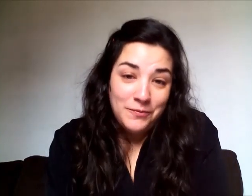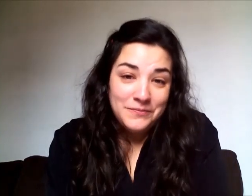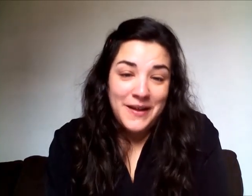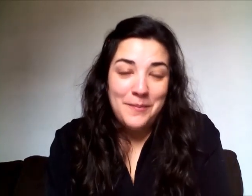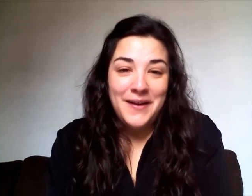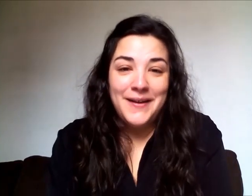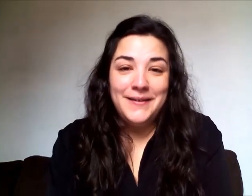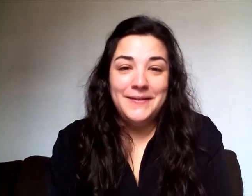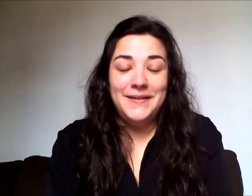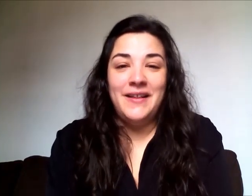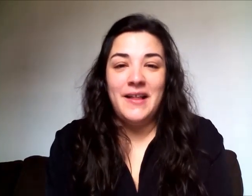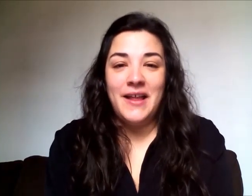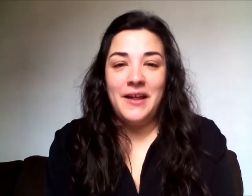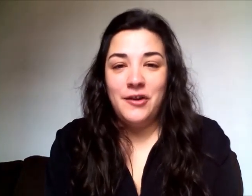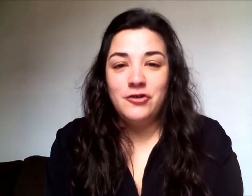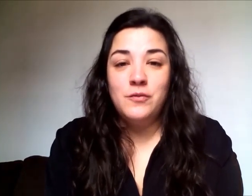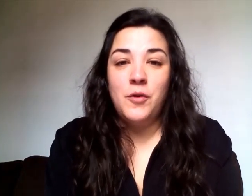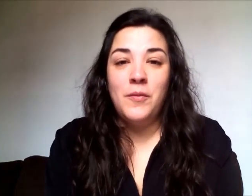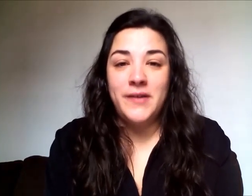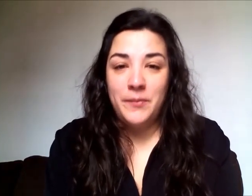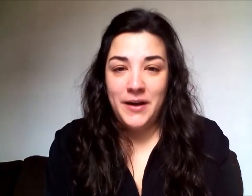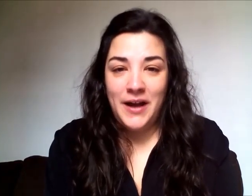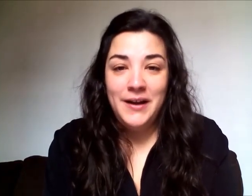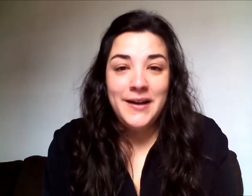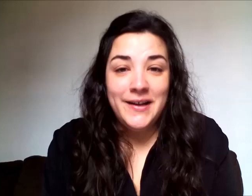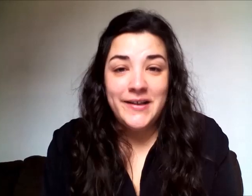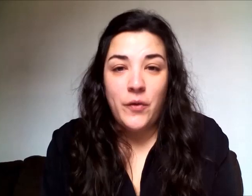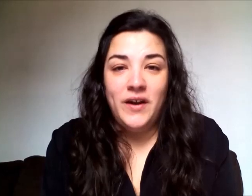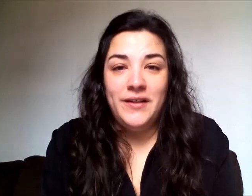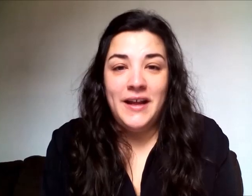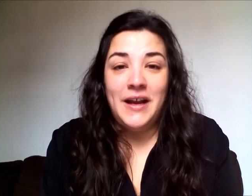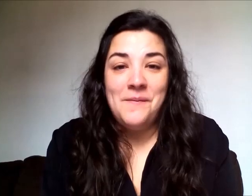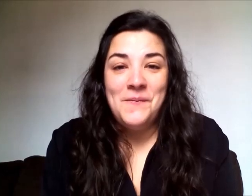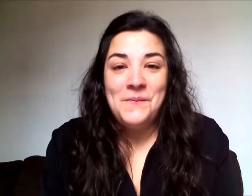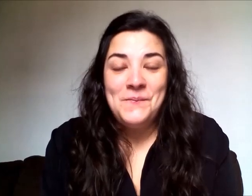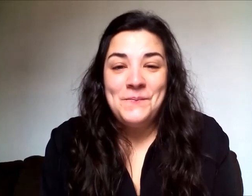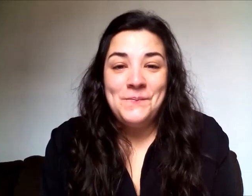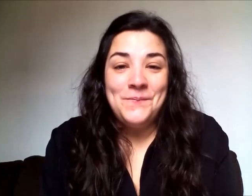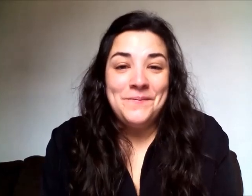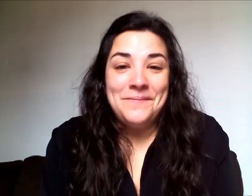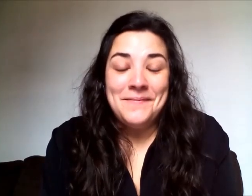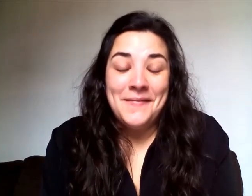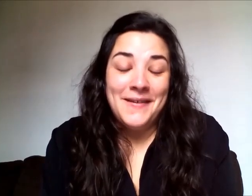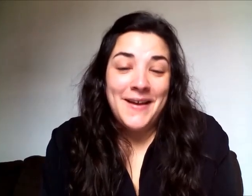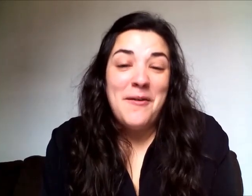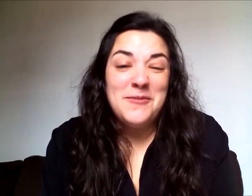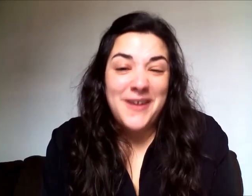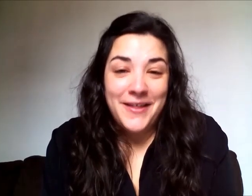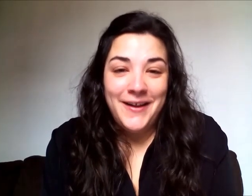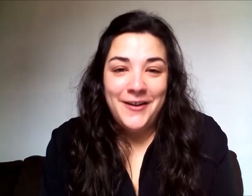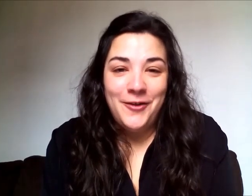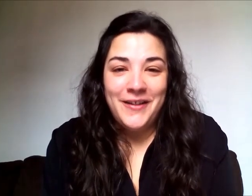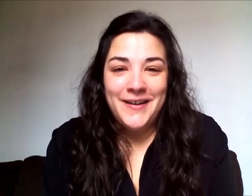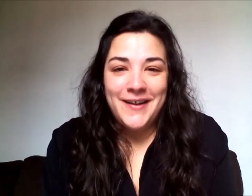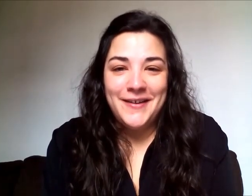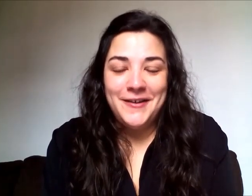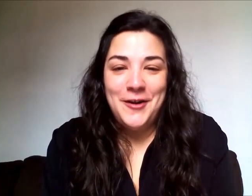bueno, también de intentar haceros un poco más amena esta cuarentena. ¿Qué vamos a hacer durante estas